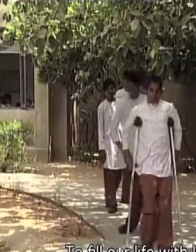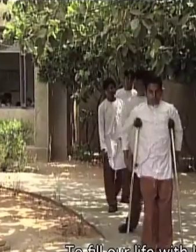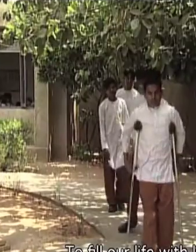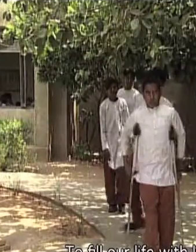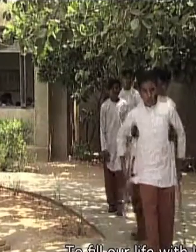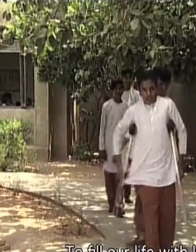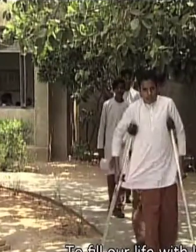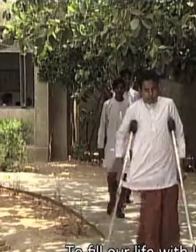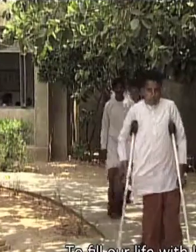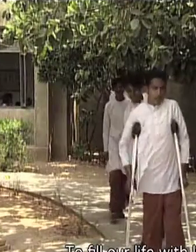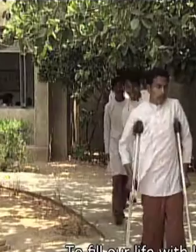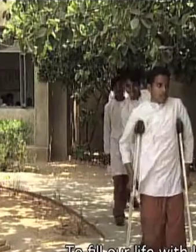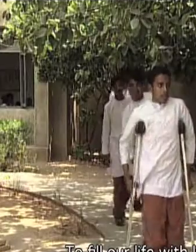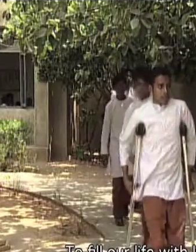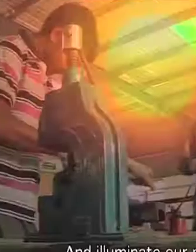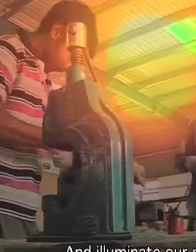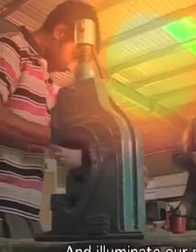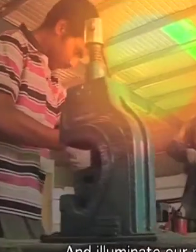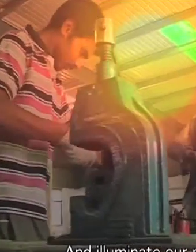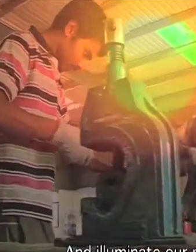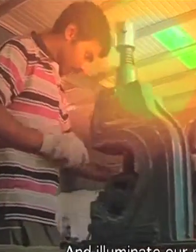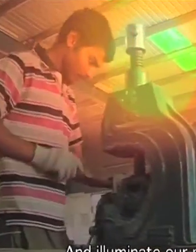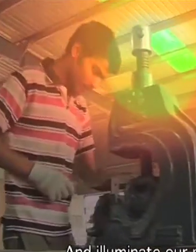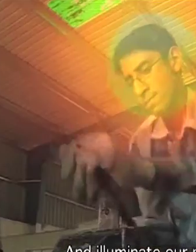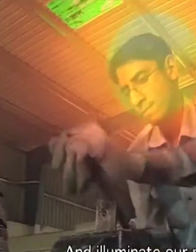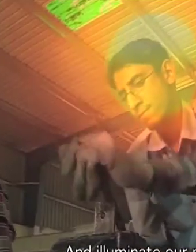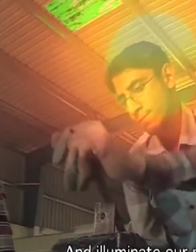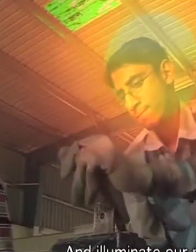जीवन ये प्रकाशित करने, राहों को आलोकित करने,